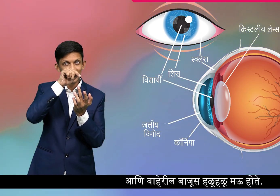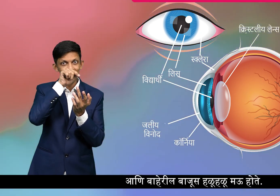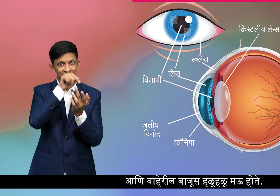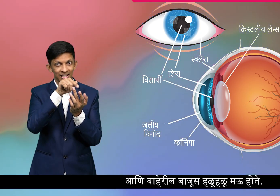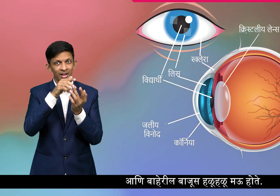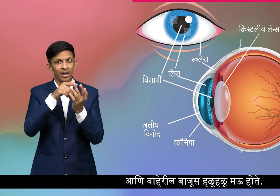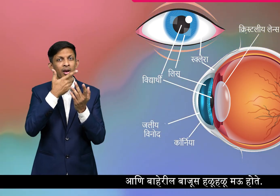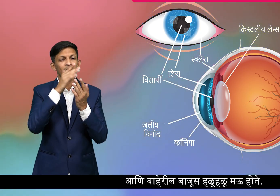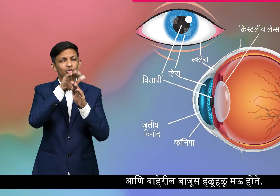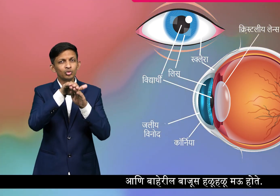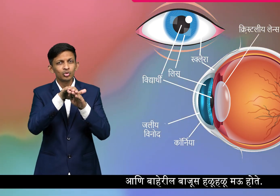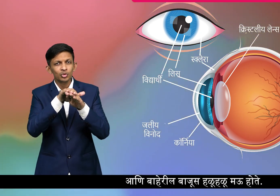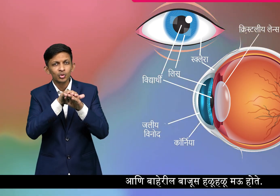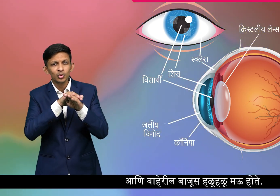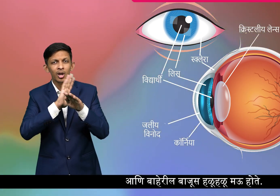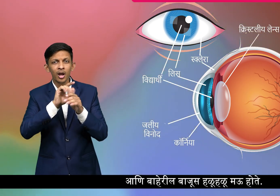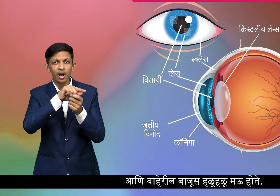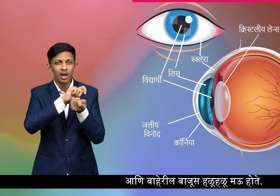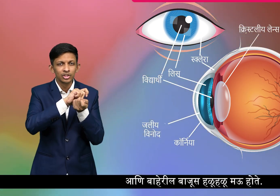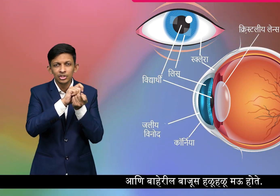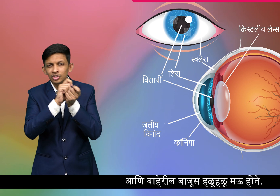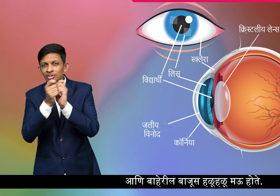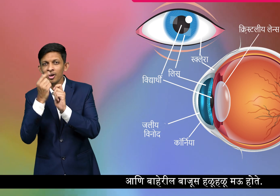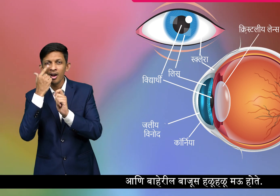आणि बाहेरील बाजूस हळूहळू मऊ होते.